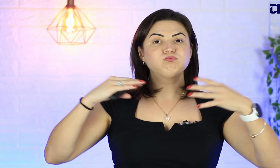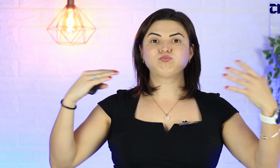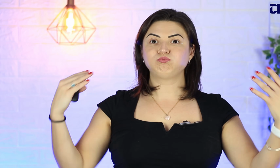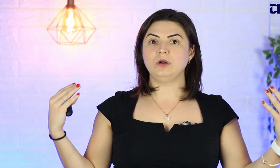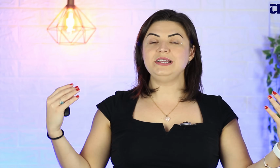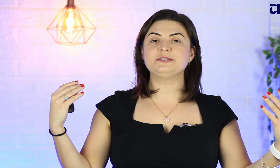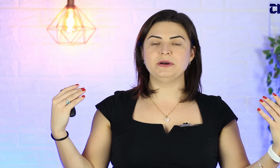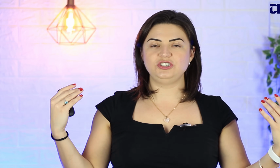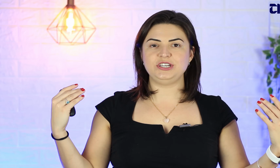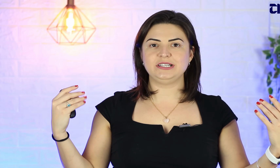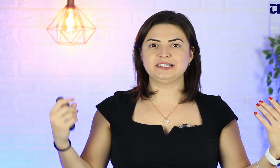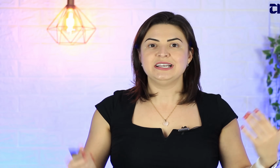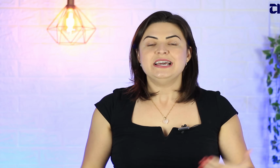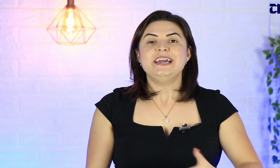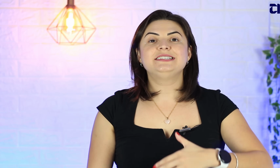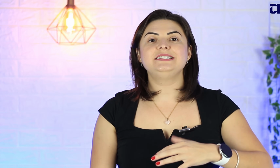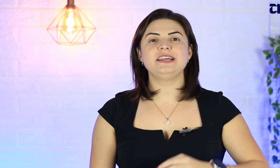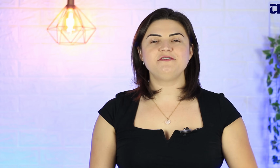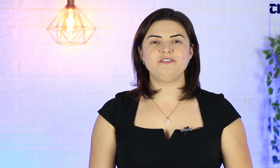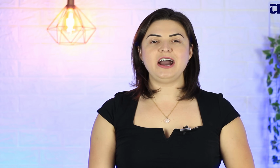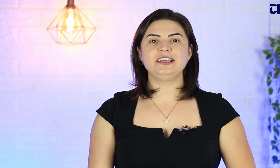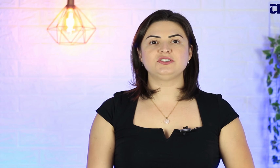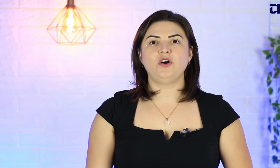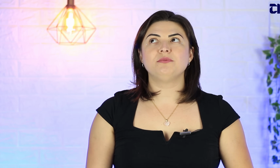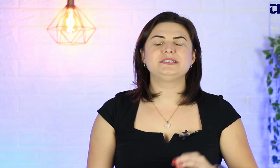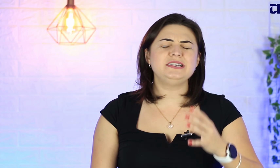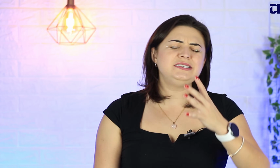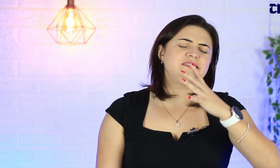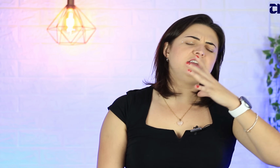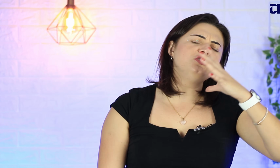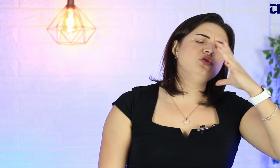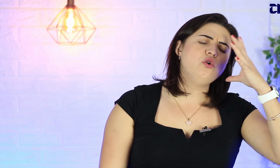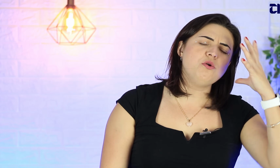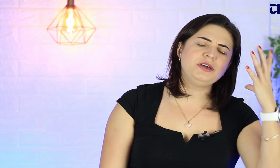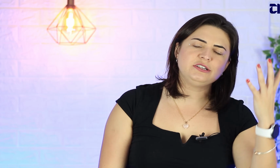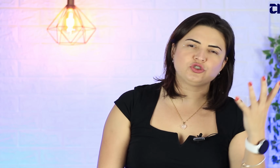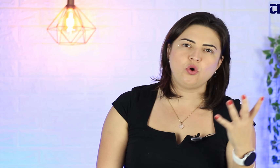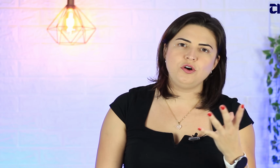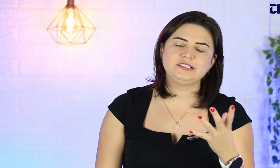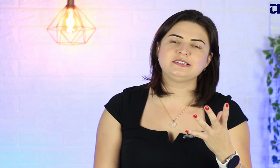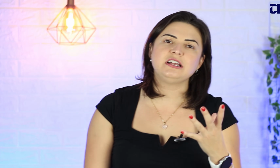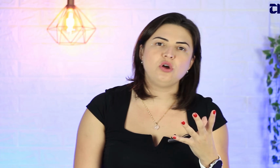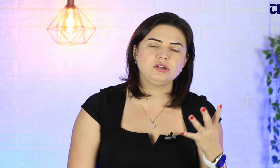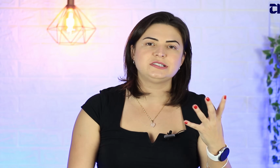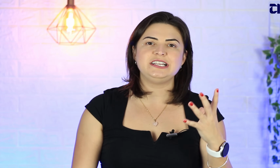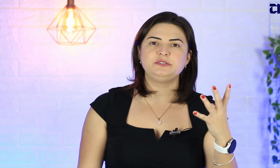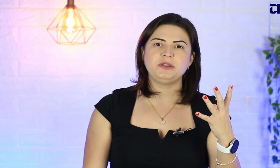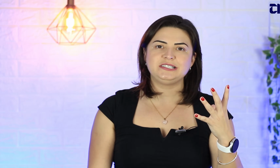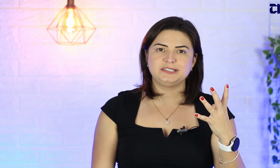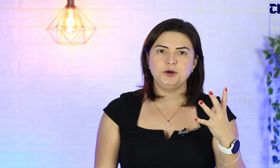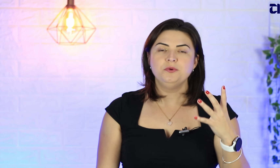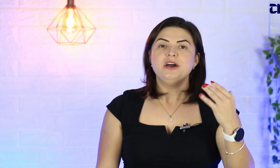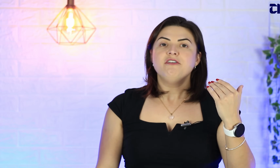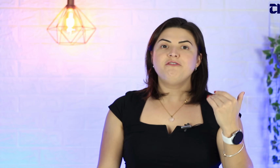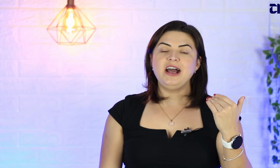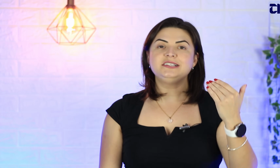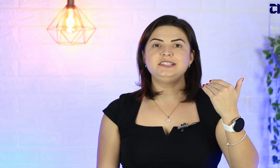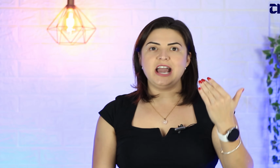expandidas. Existem várias formas. E existem inúmeras coisas da nossa expressão facial